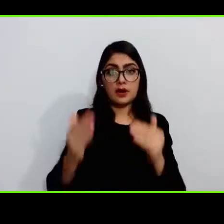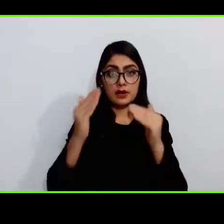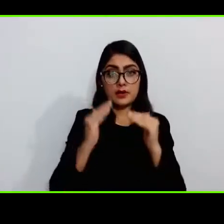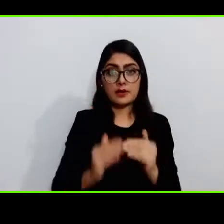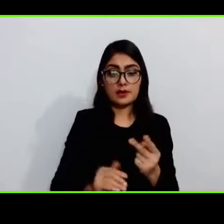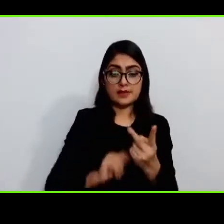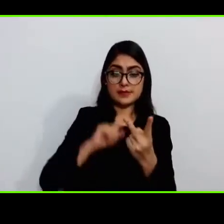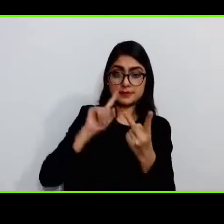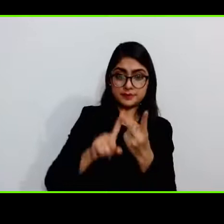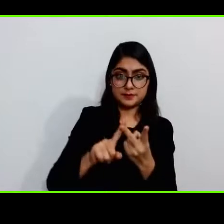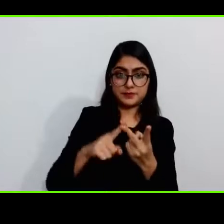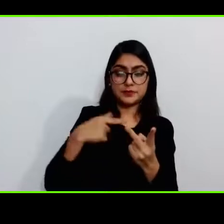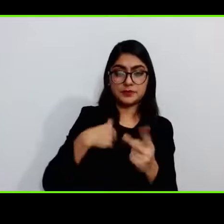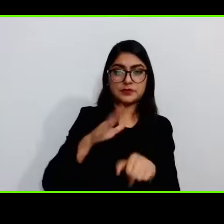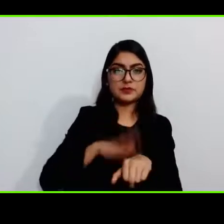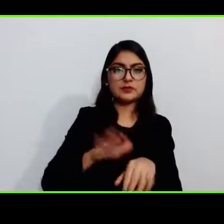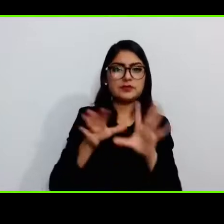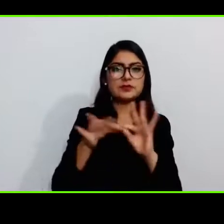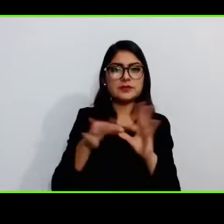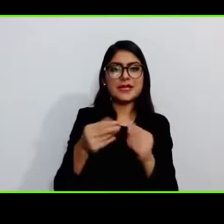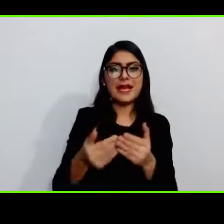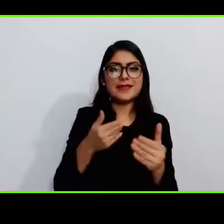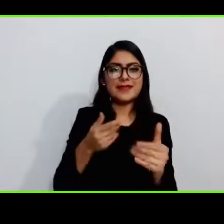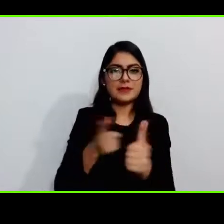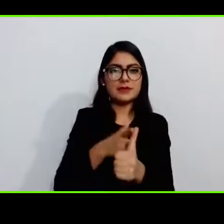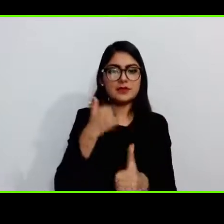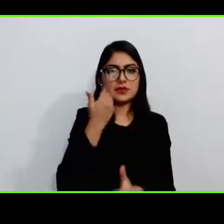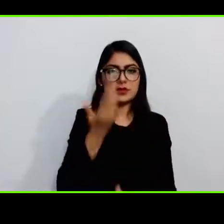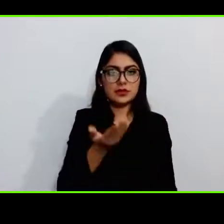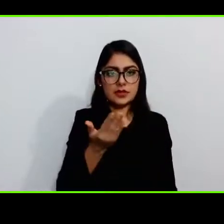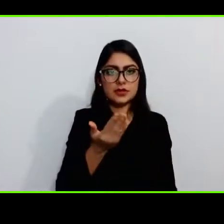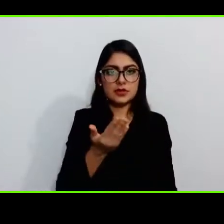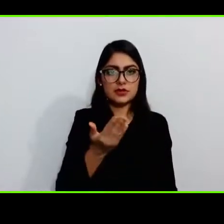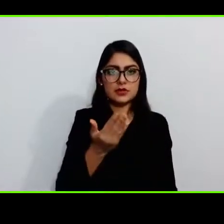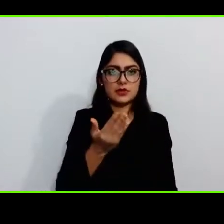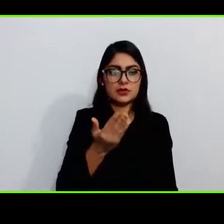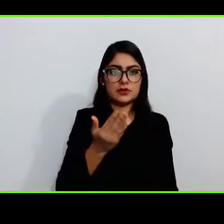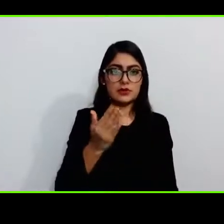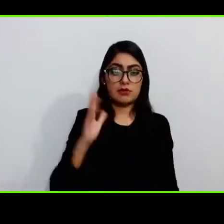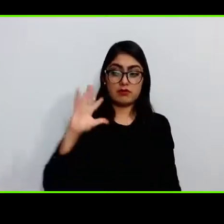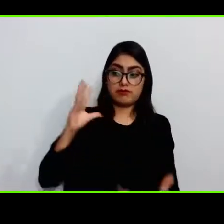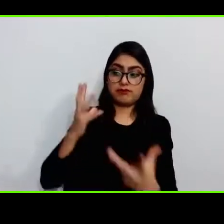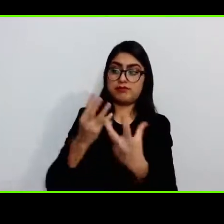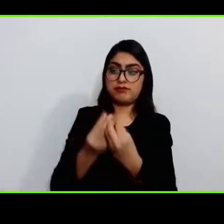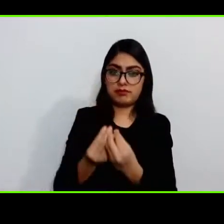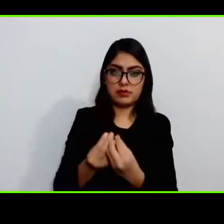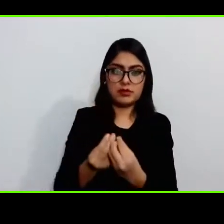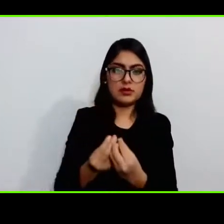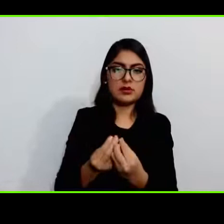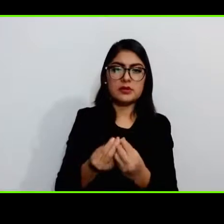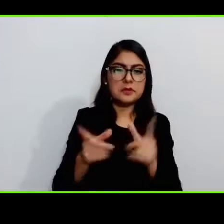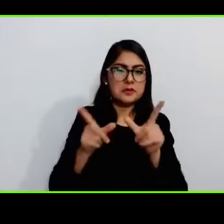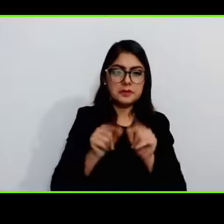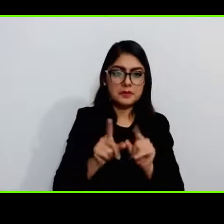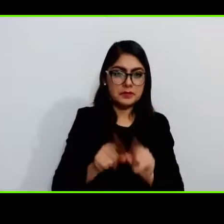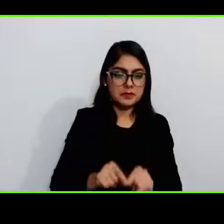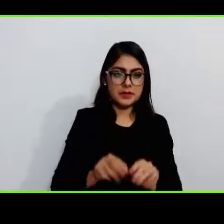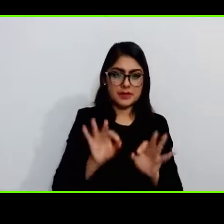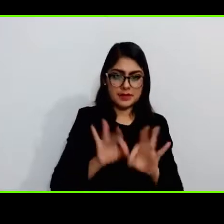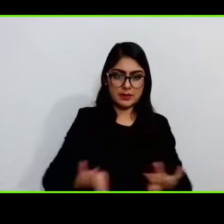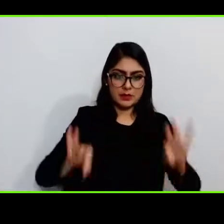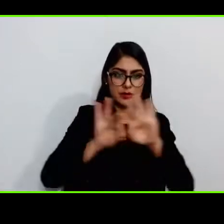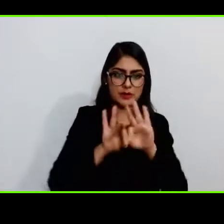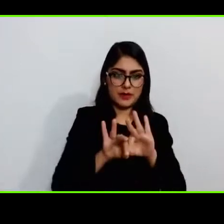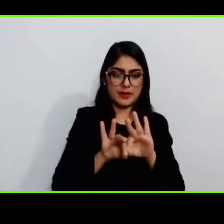a la segunda parte, pero quisiera entonces recapitular y dejar claro lo que hemos platicado, ¿no? hasta